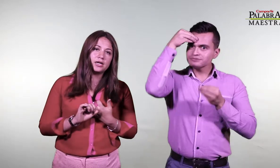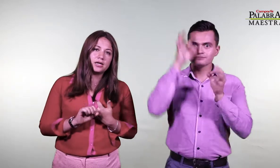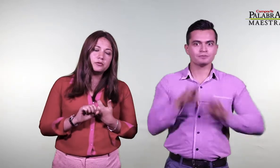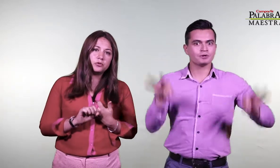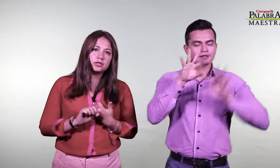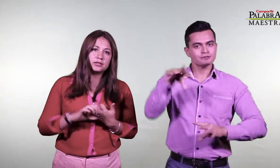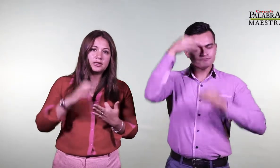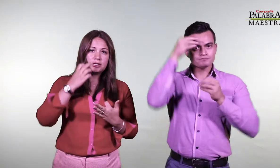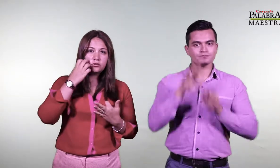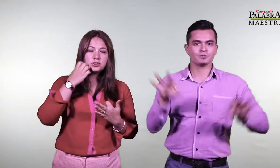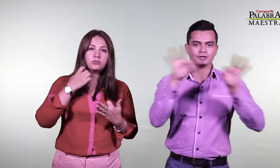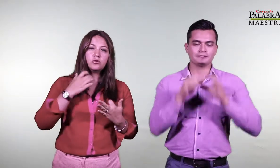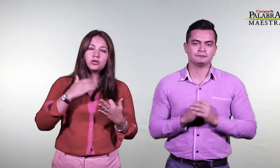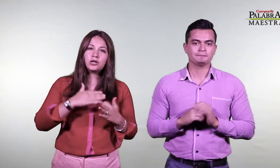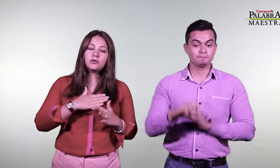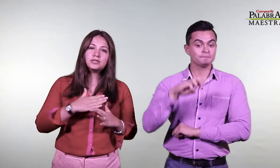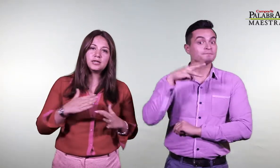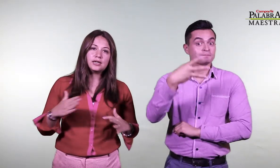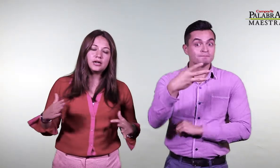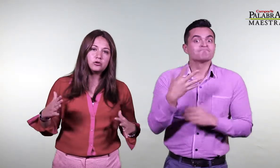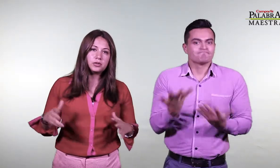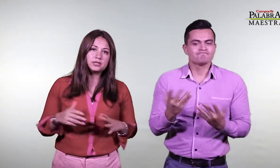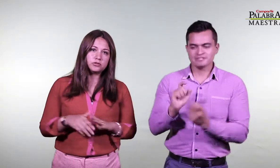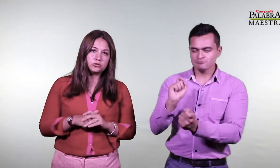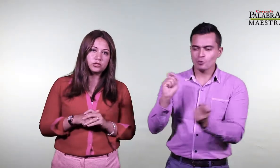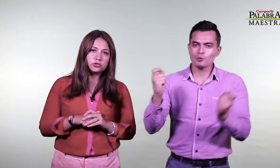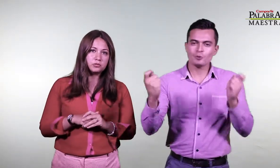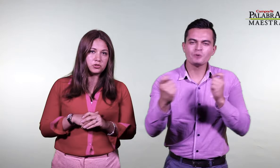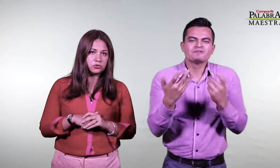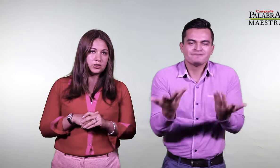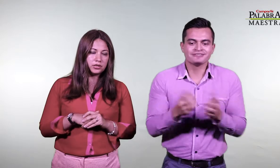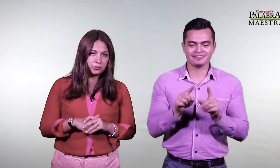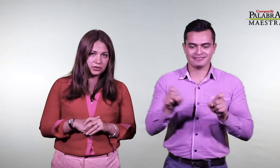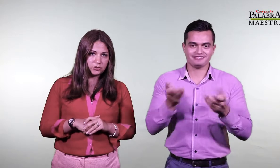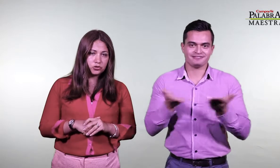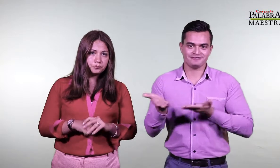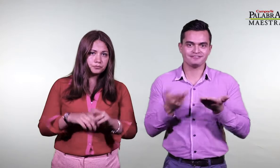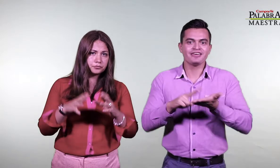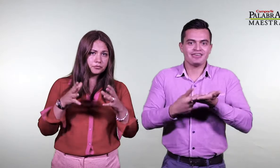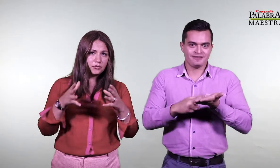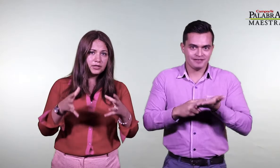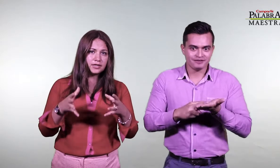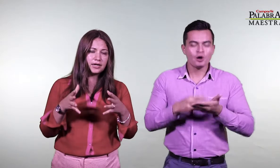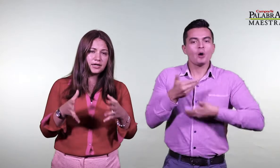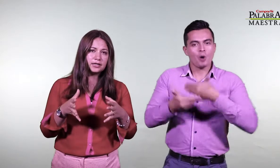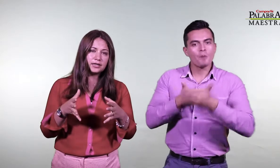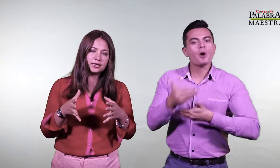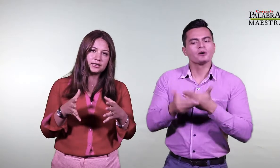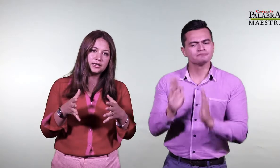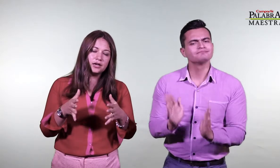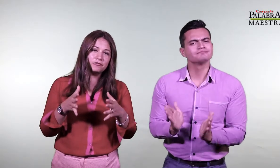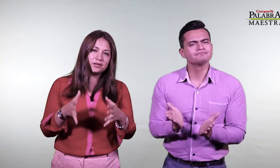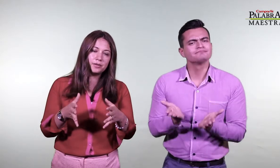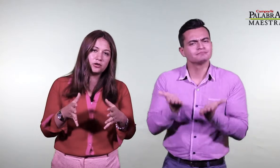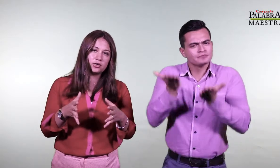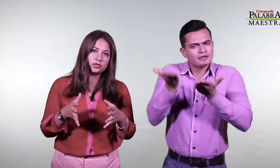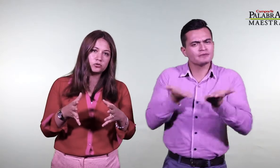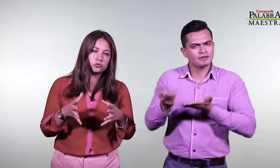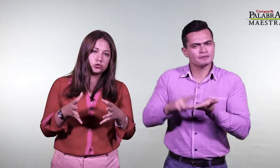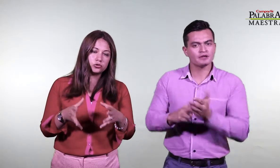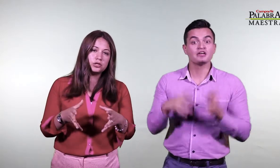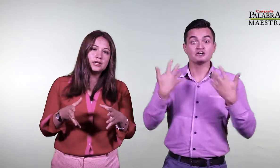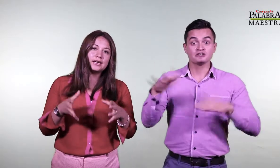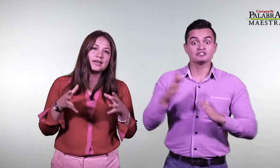tercer importante reto es que hemos logrado avanzar en la normalización de los servicios de interpretación. Se ha firmado